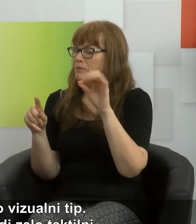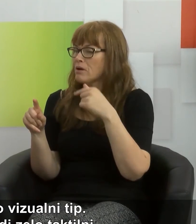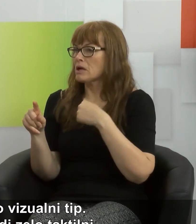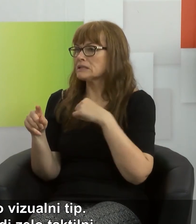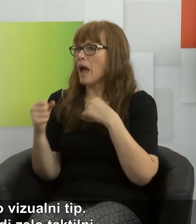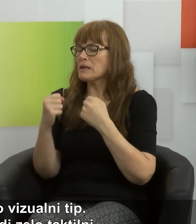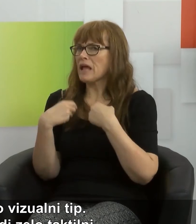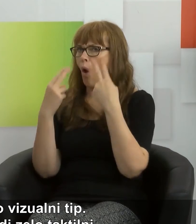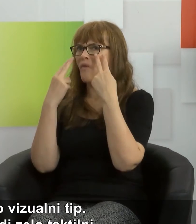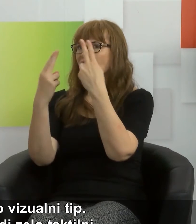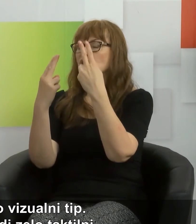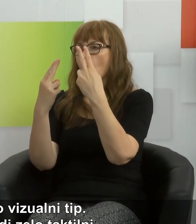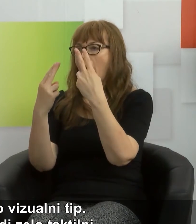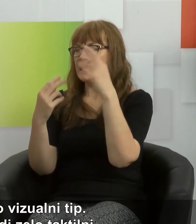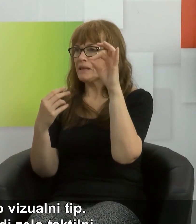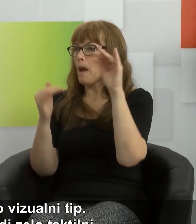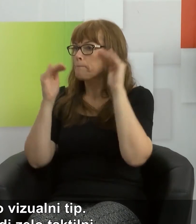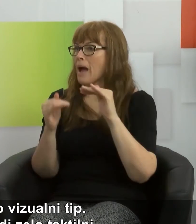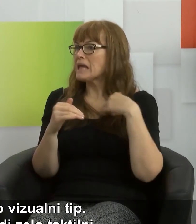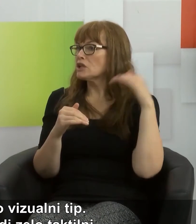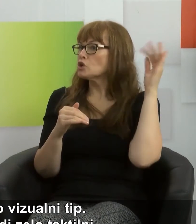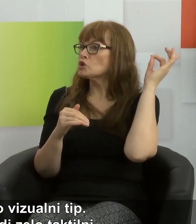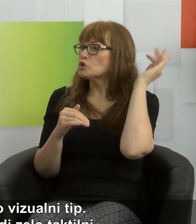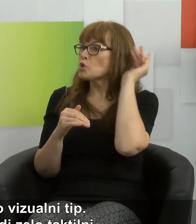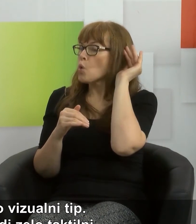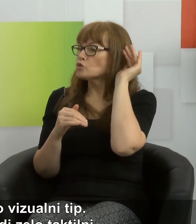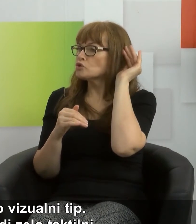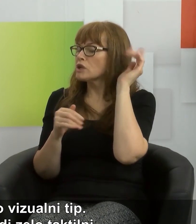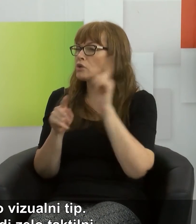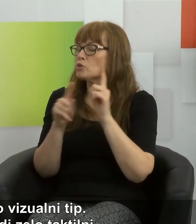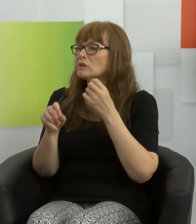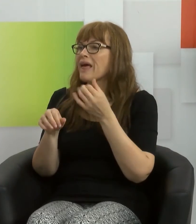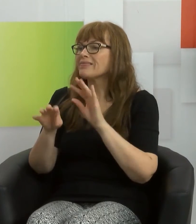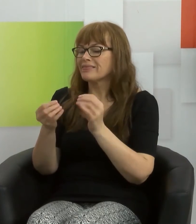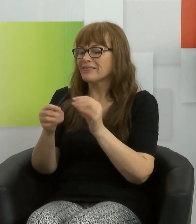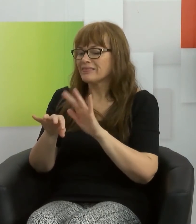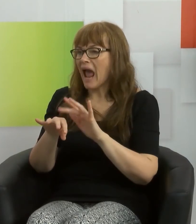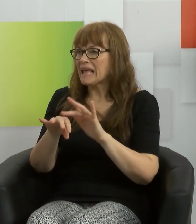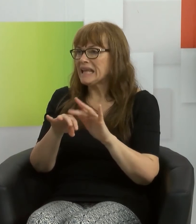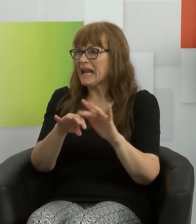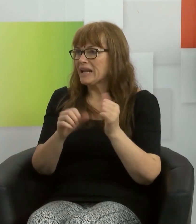zelo vizualni tip, manj slušni in tudi zelo taktilni.